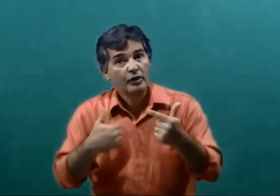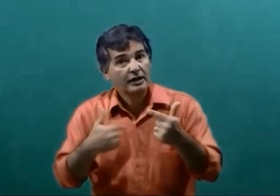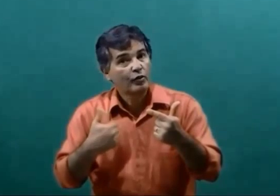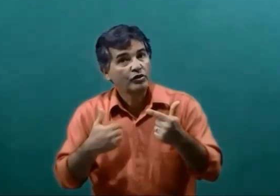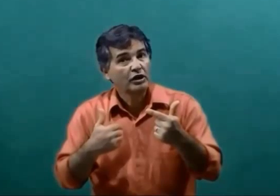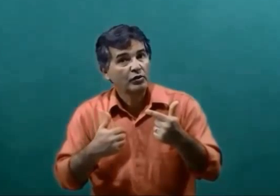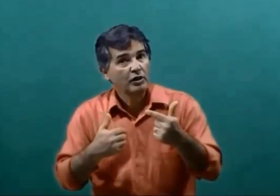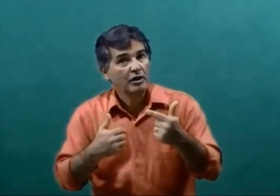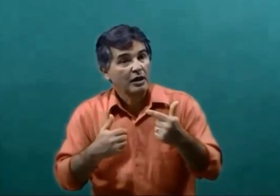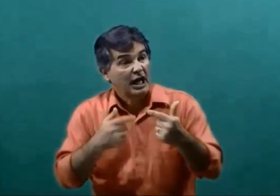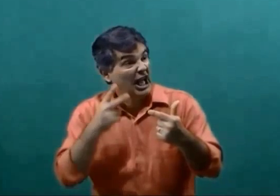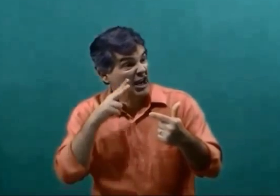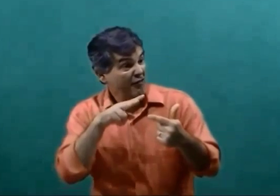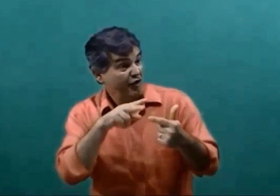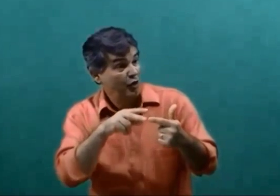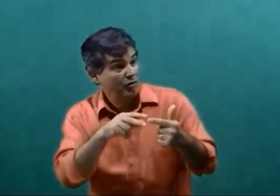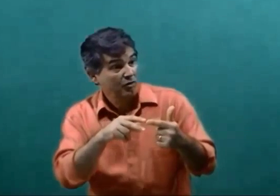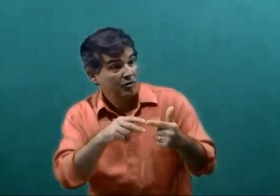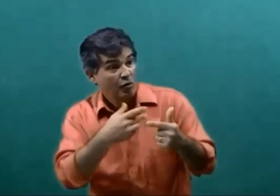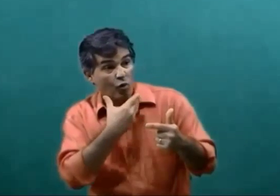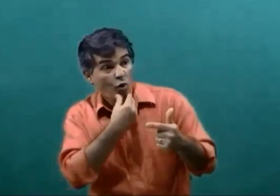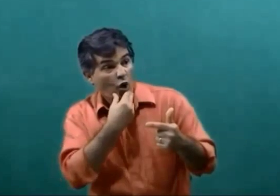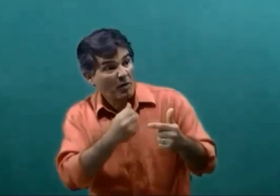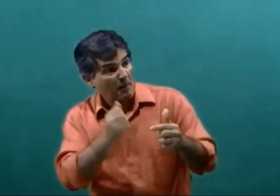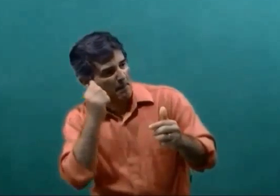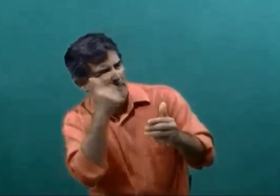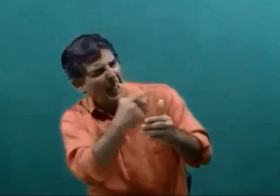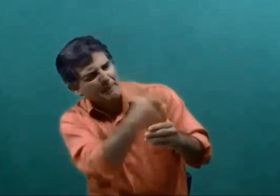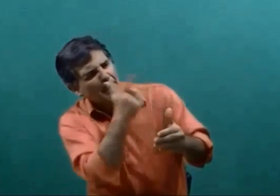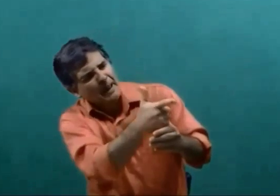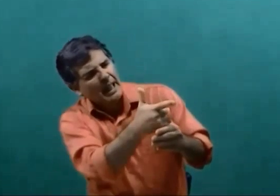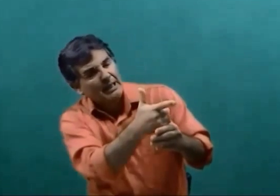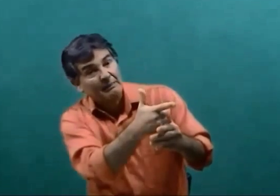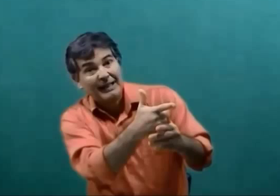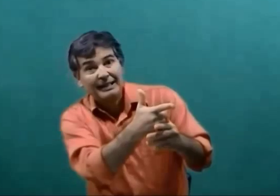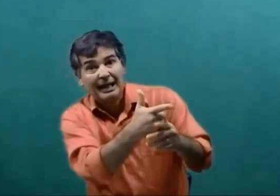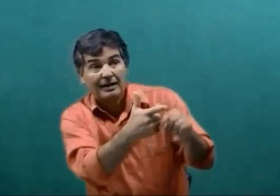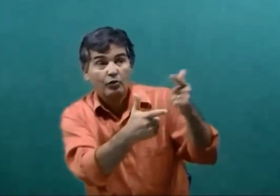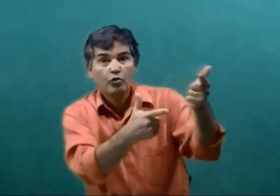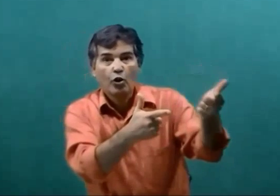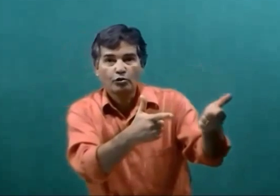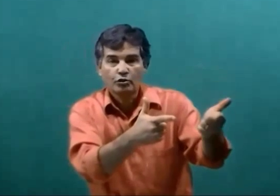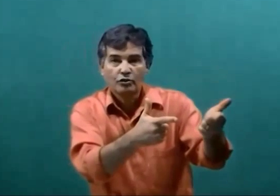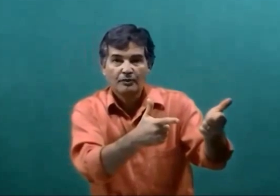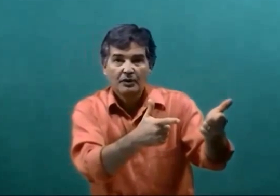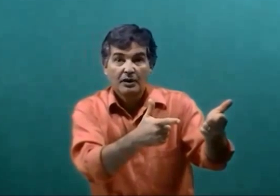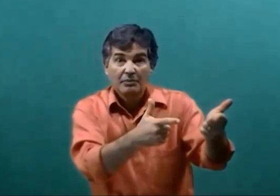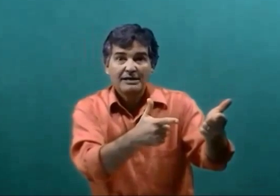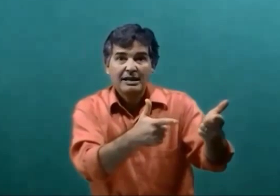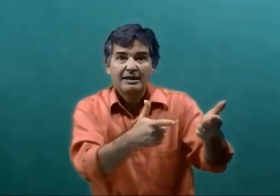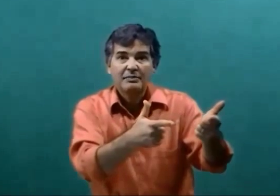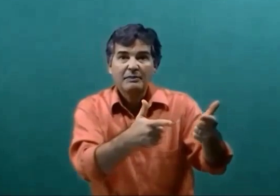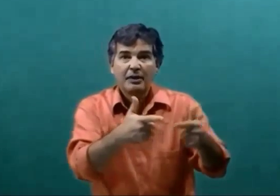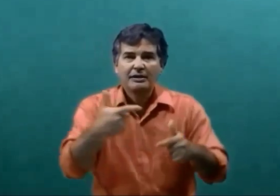estar contando que ele viu o homem matar o outro, mas ele também pode ter